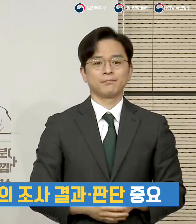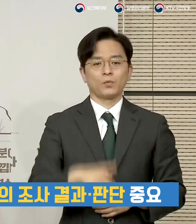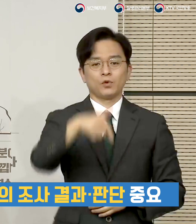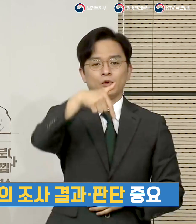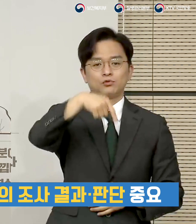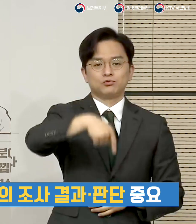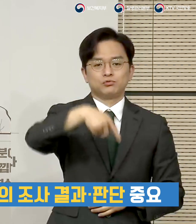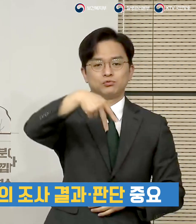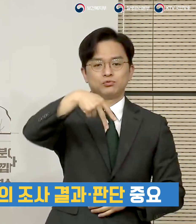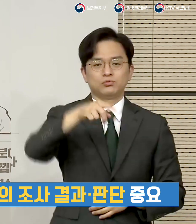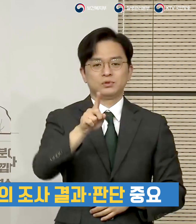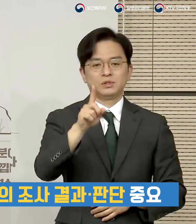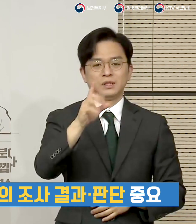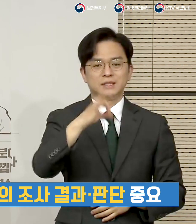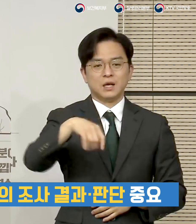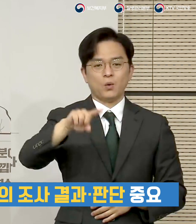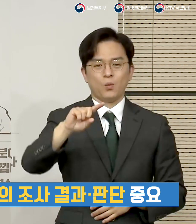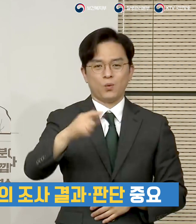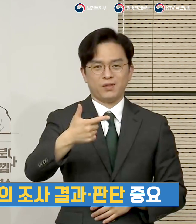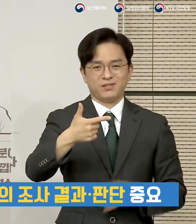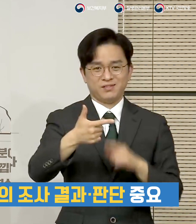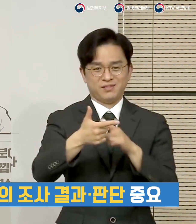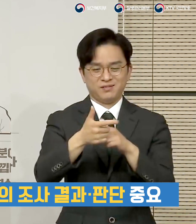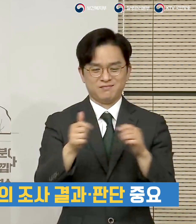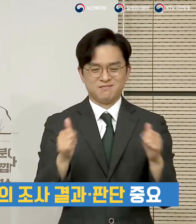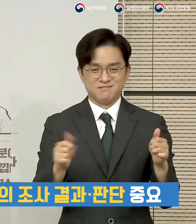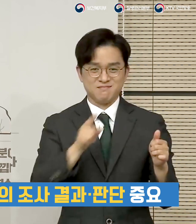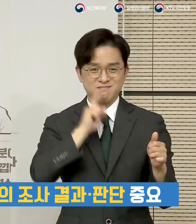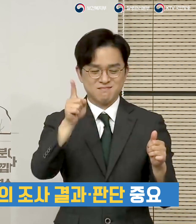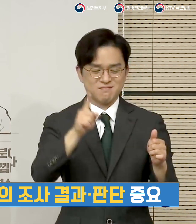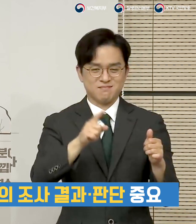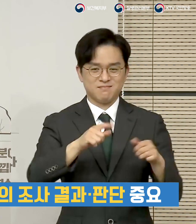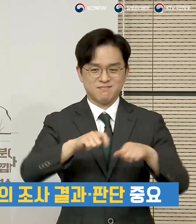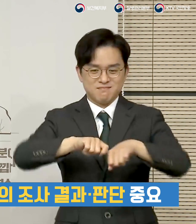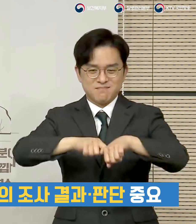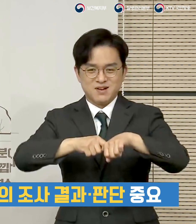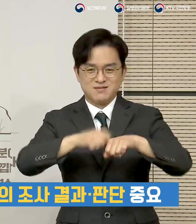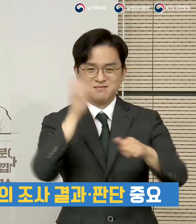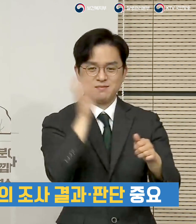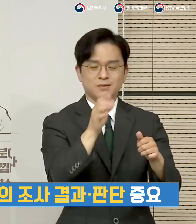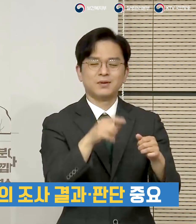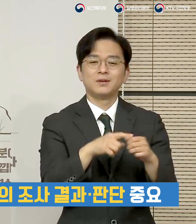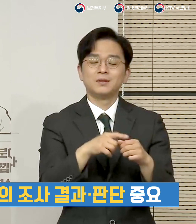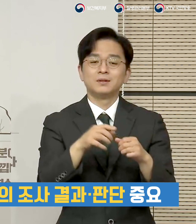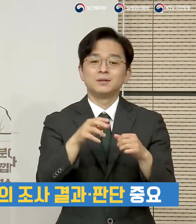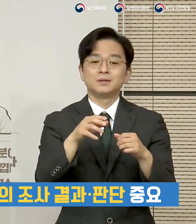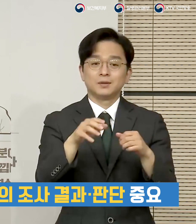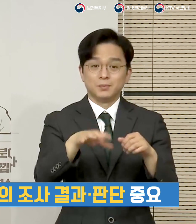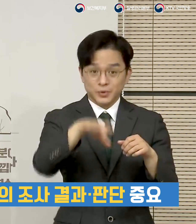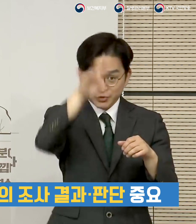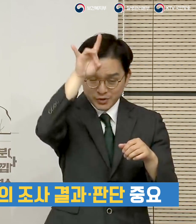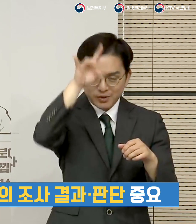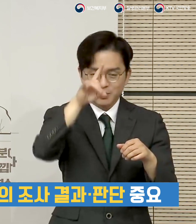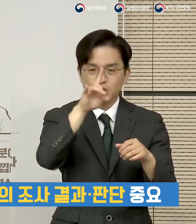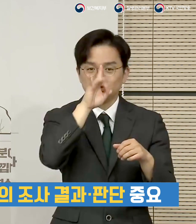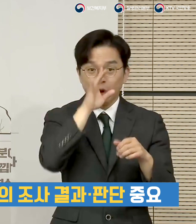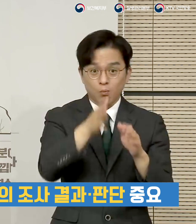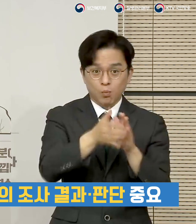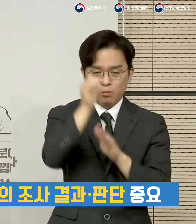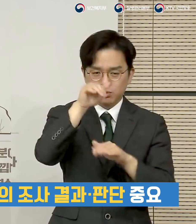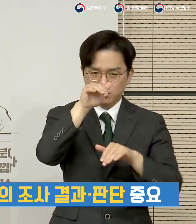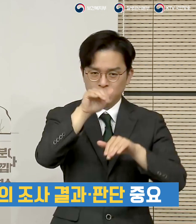구상권에 대해서 우선 그 해당 지자체의 1차적인 조사 결과가 중요하고 지자체의 의사 판단이 좀 중요하다고